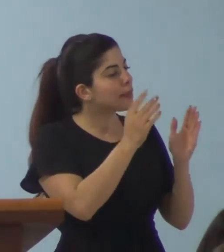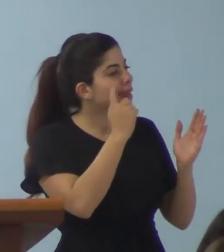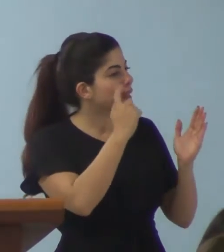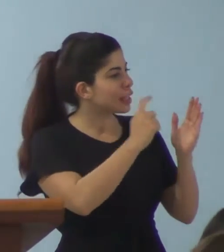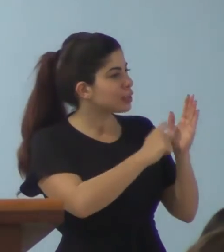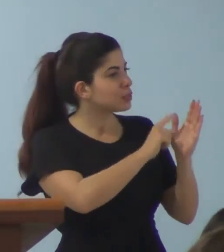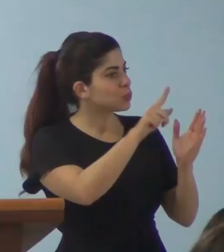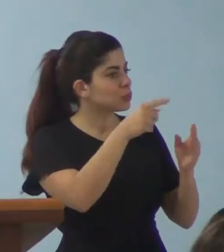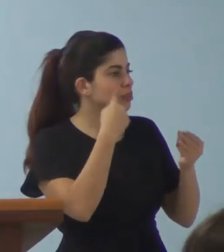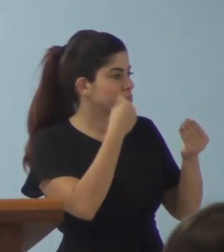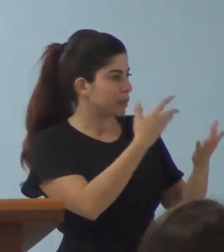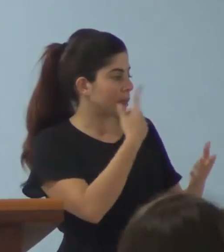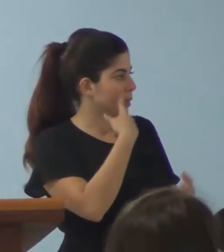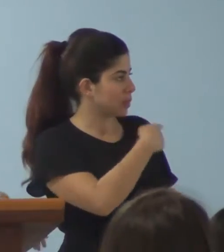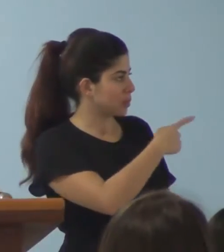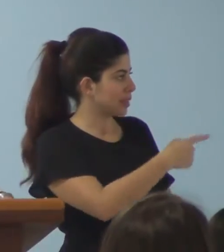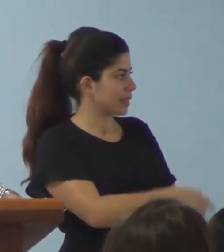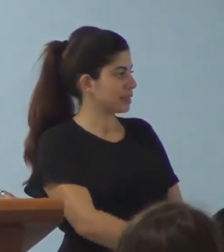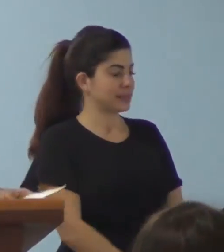reconocimiento que tiene con usted.